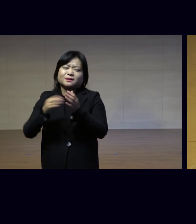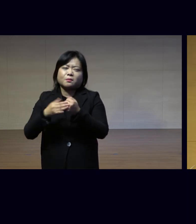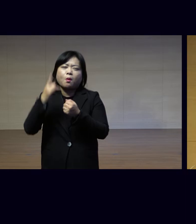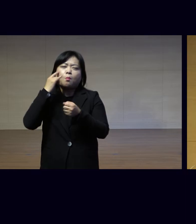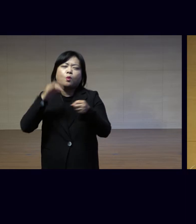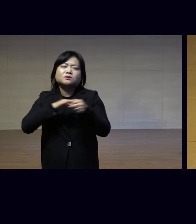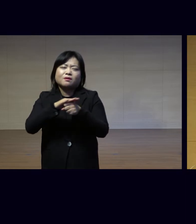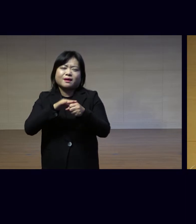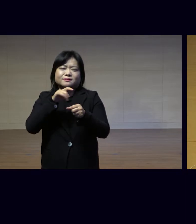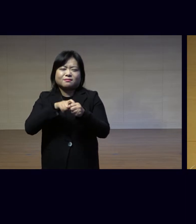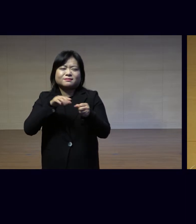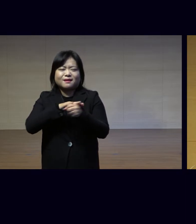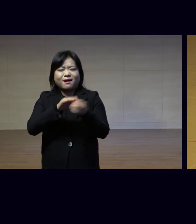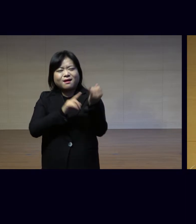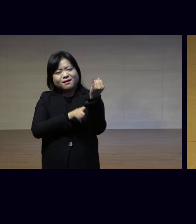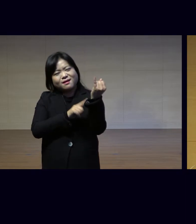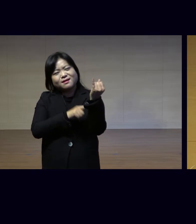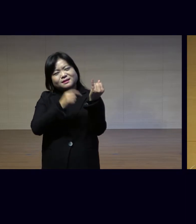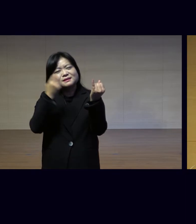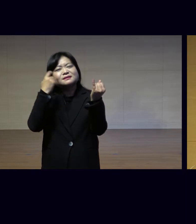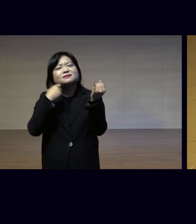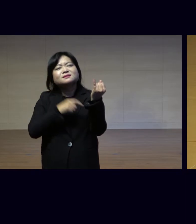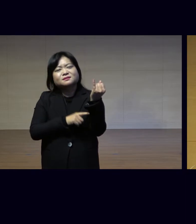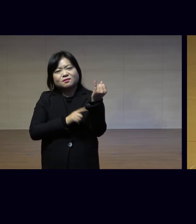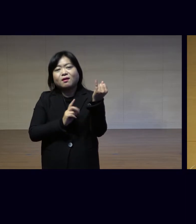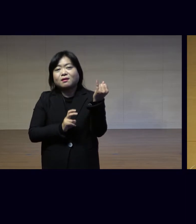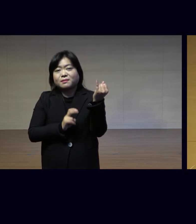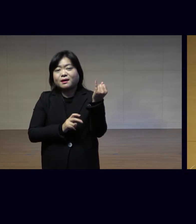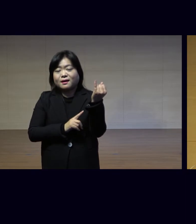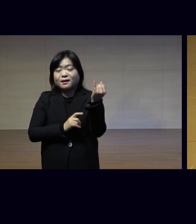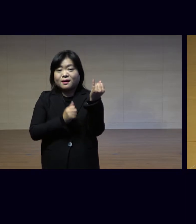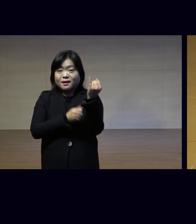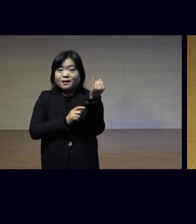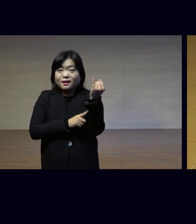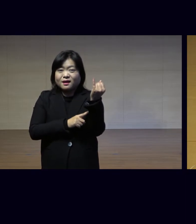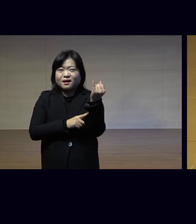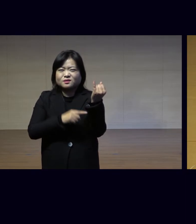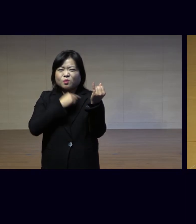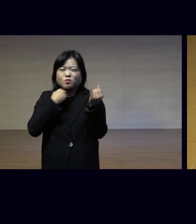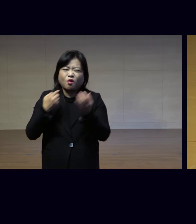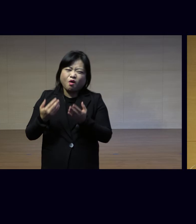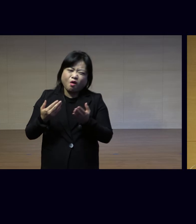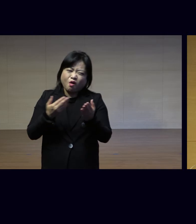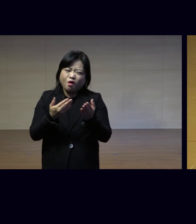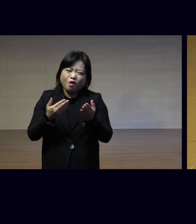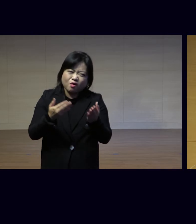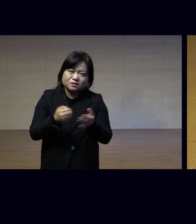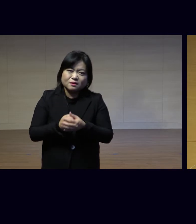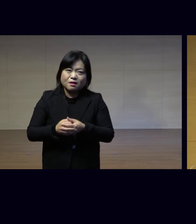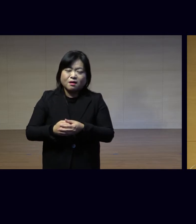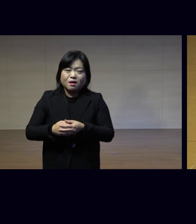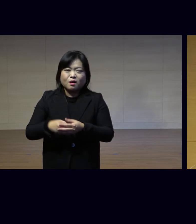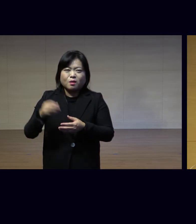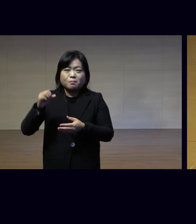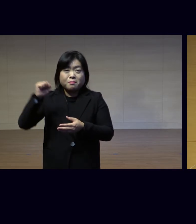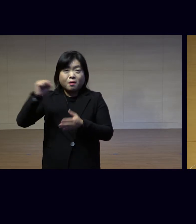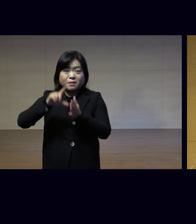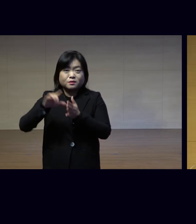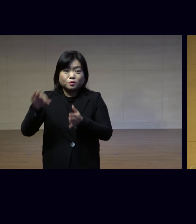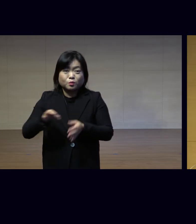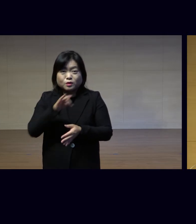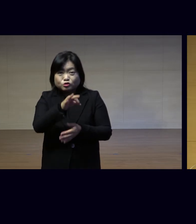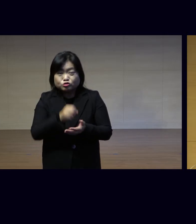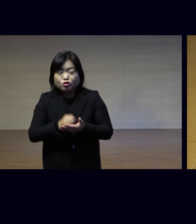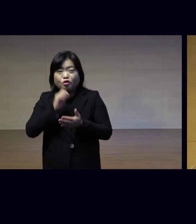모성애적인 사랑을 좀 그 부인한테서 찾지 않았나. 근데 너무너무 헌신적이었어요. 사업할 때도 맨날 돈 대주고